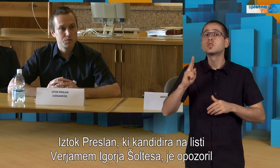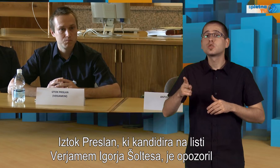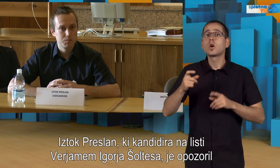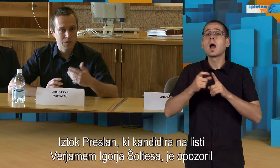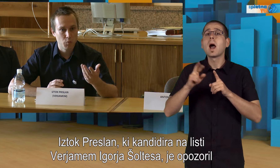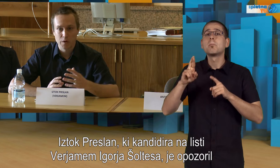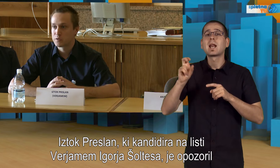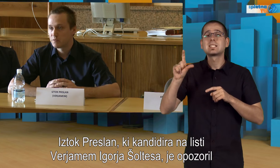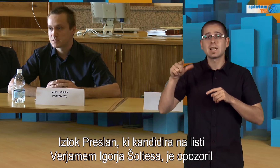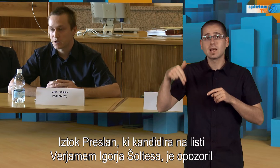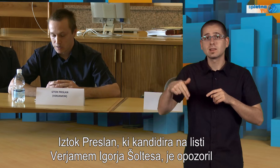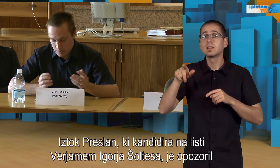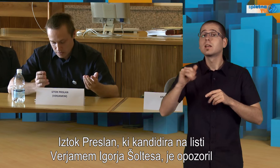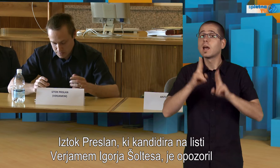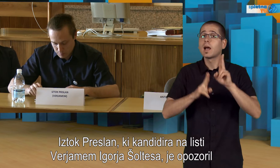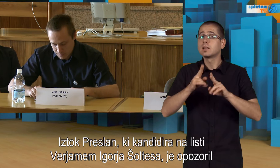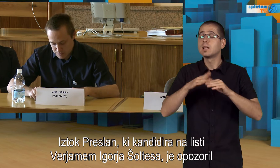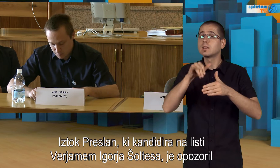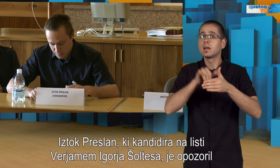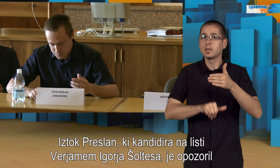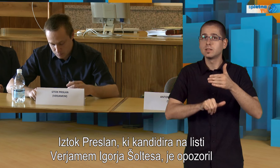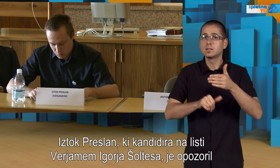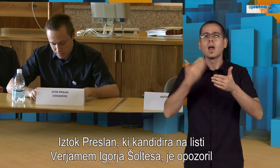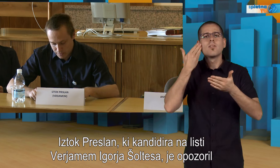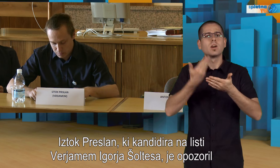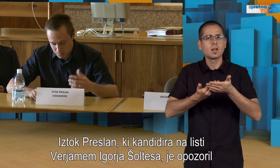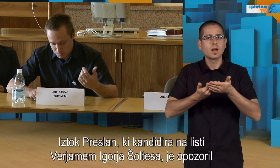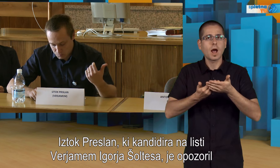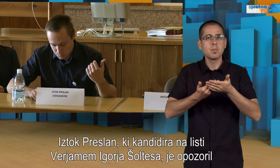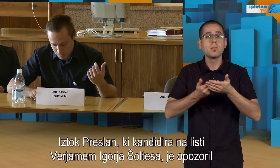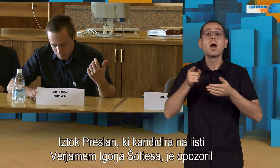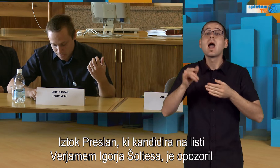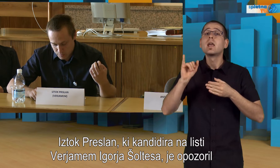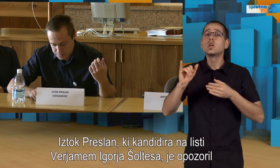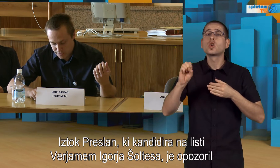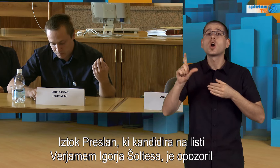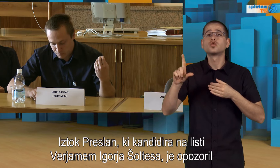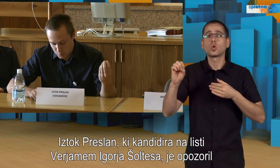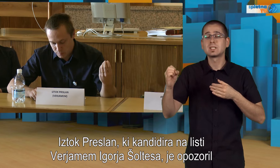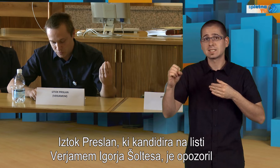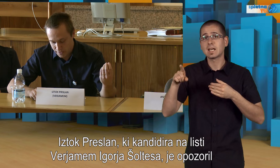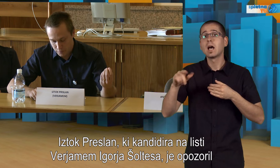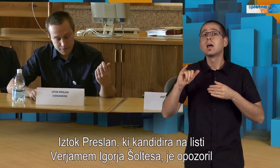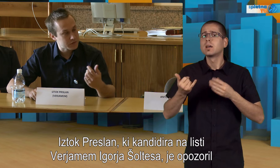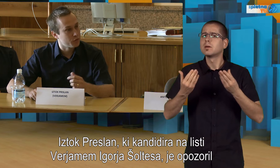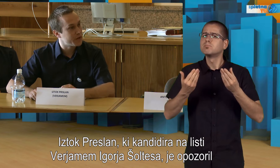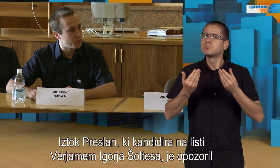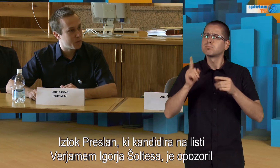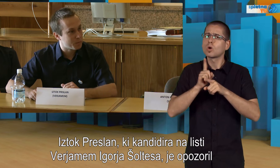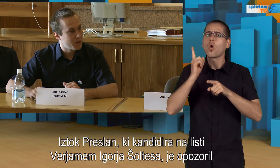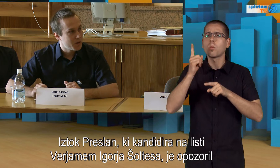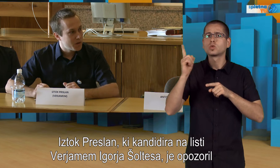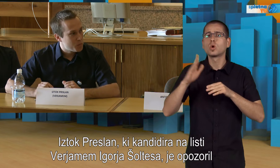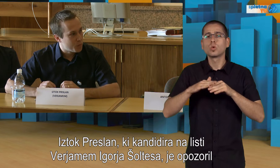Iztok Preslan, ki kandidira na listi Verjamem Igorja Šoltesa, je opozoril na pereč problem socialnega varstva